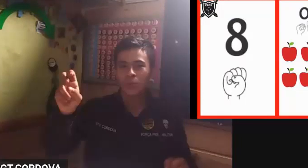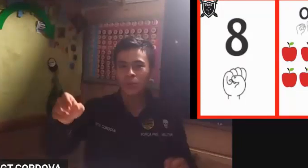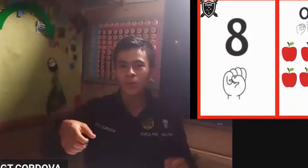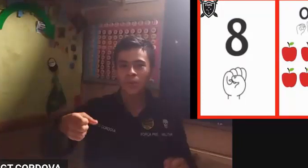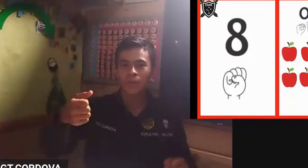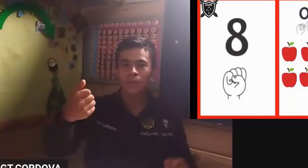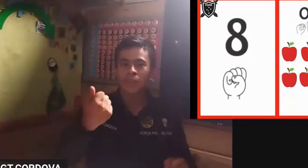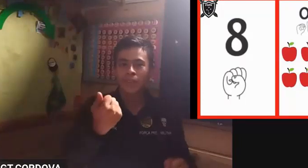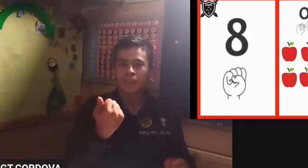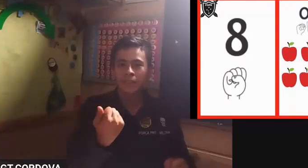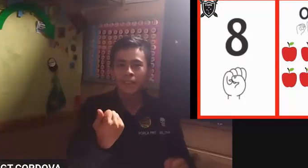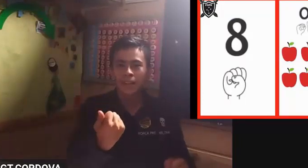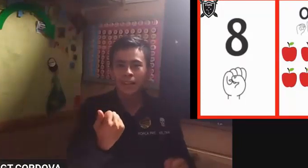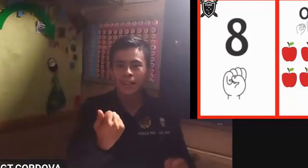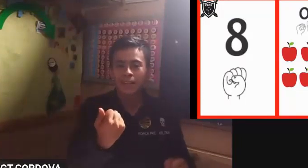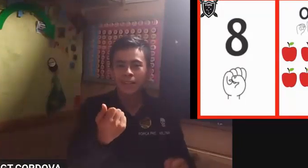5, 6,